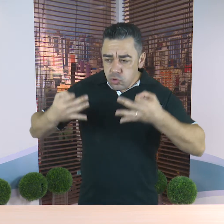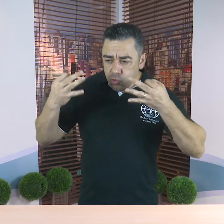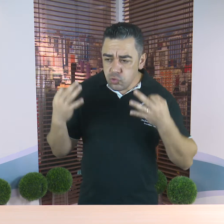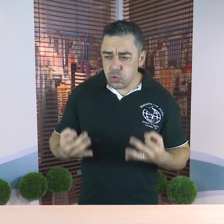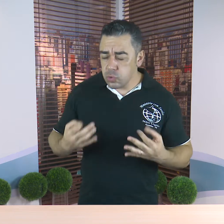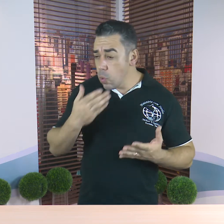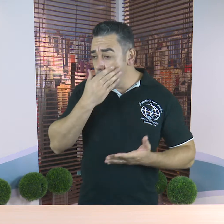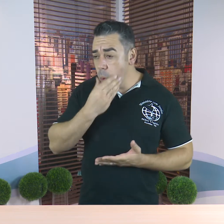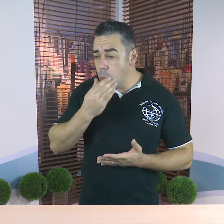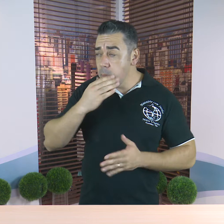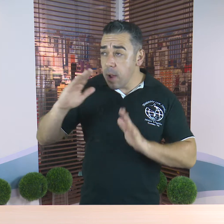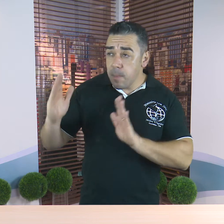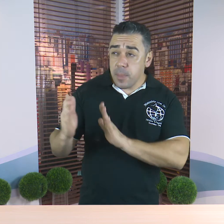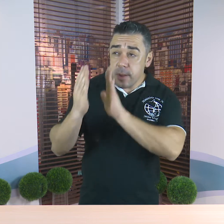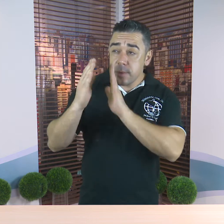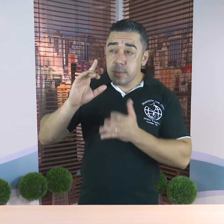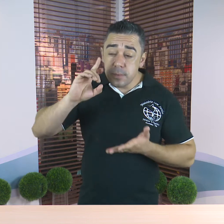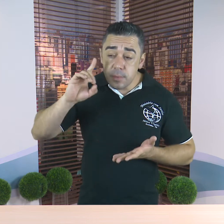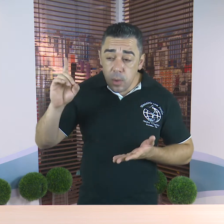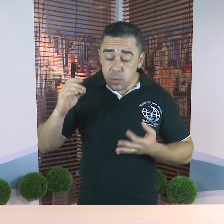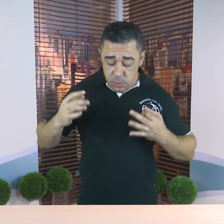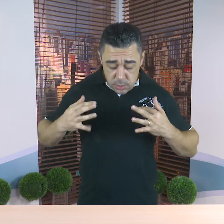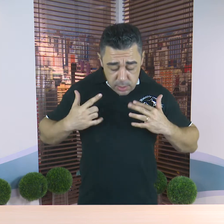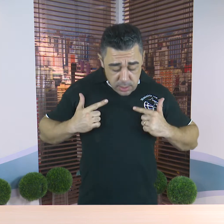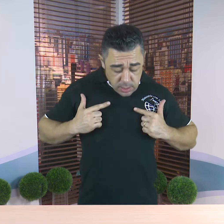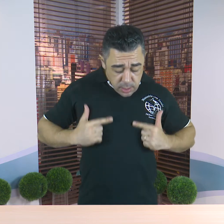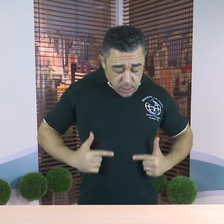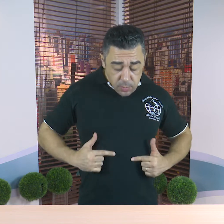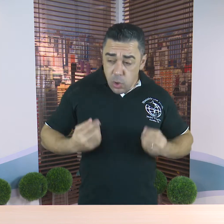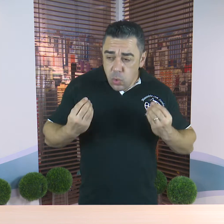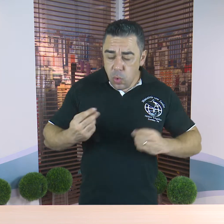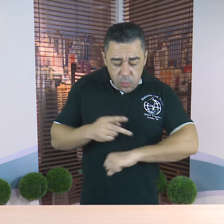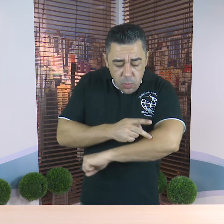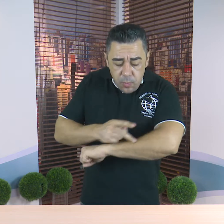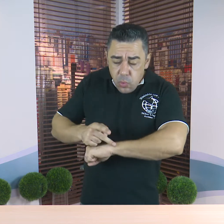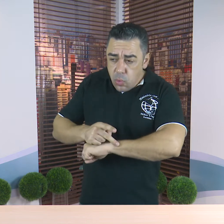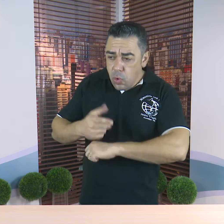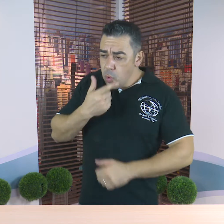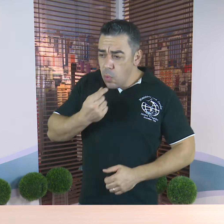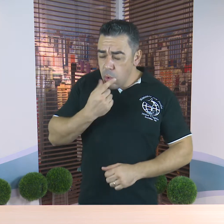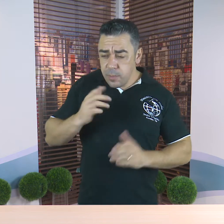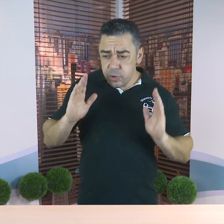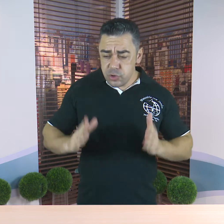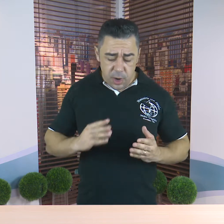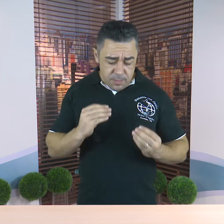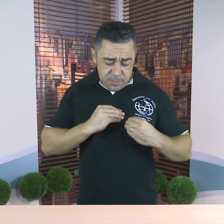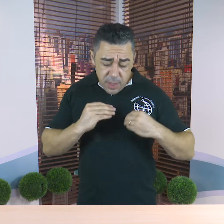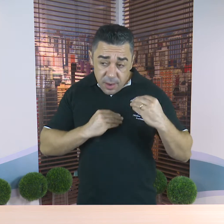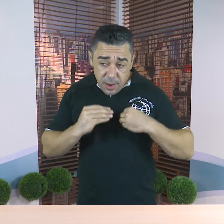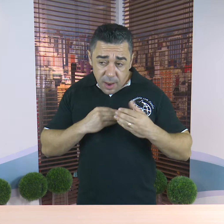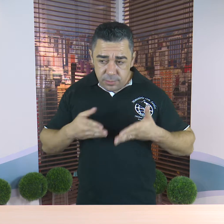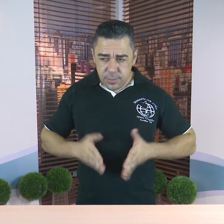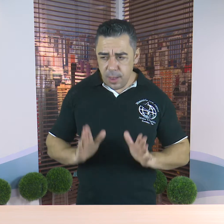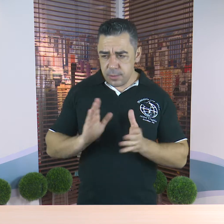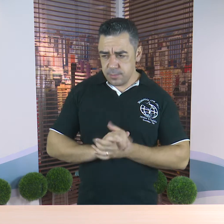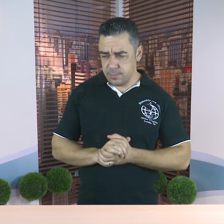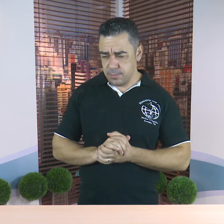homem perante Deus, e como seria puro aquele que nasce de mulher? Olha, até a lua